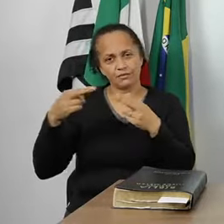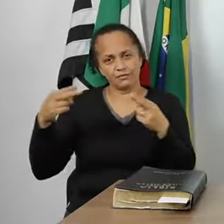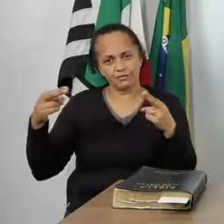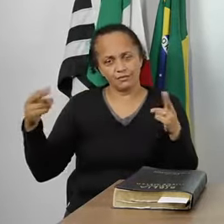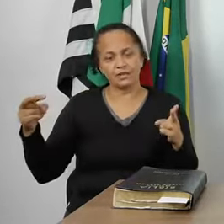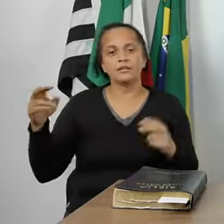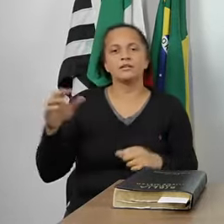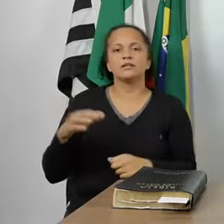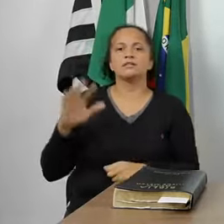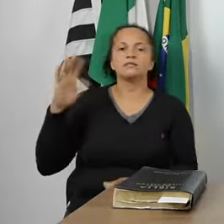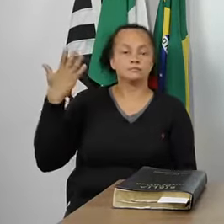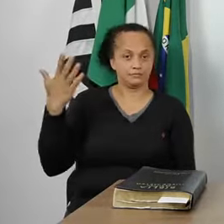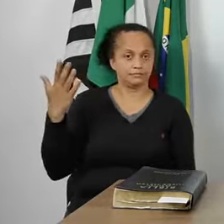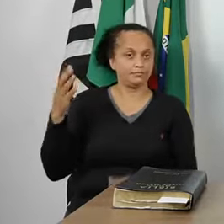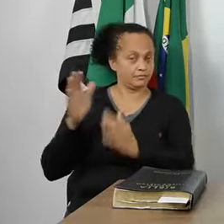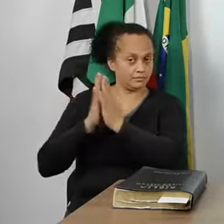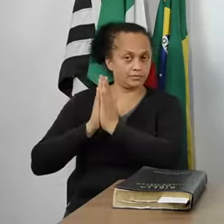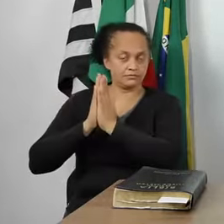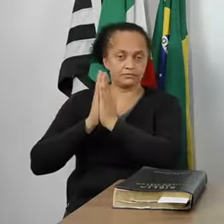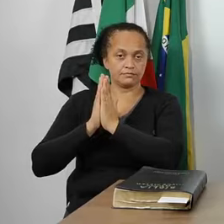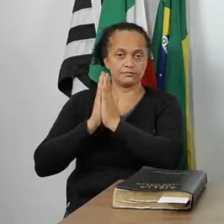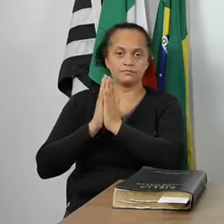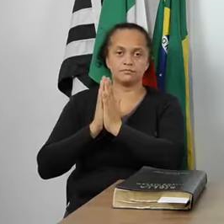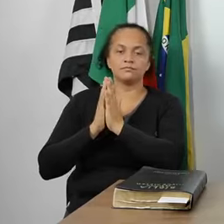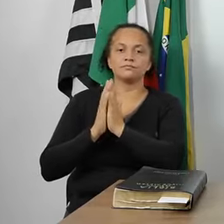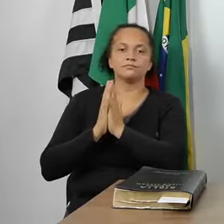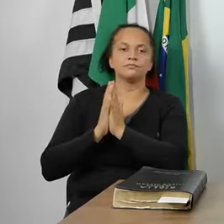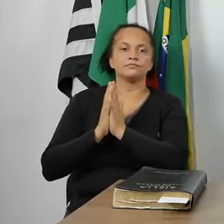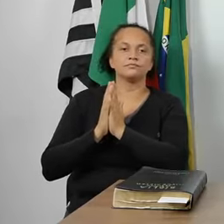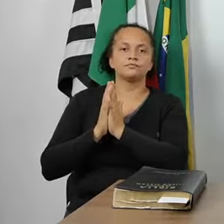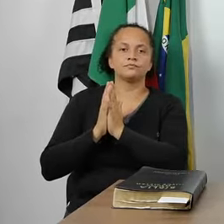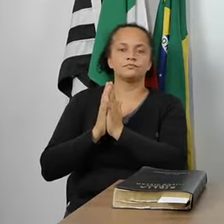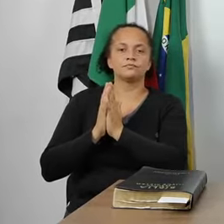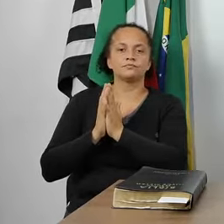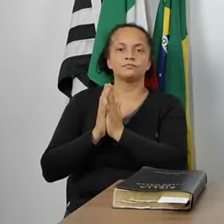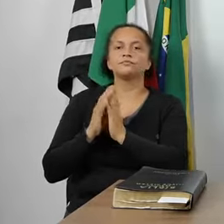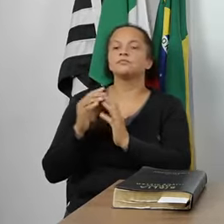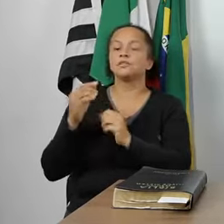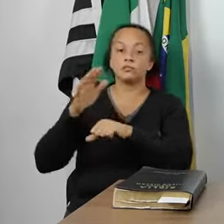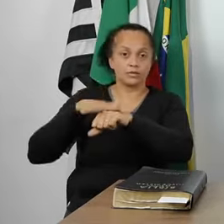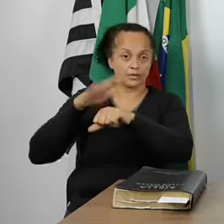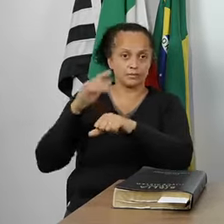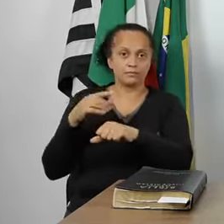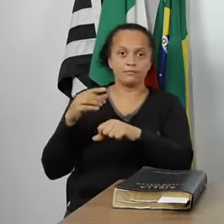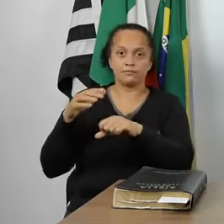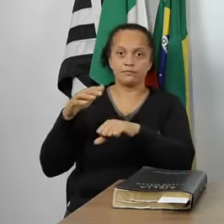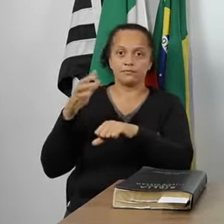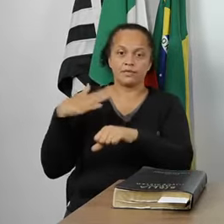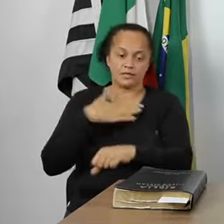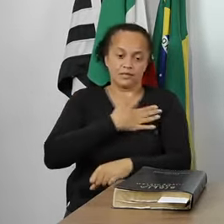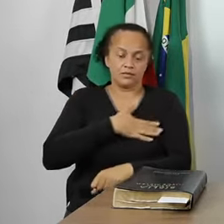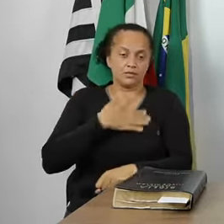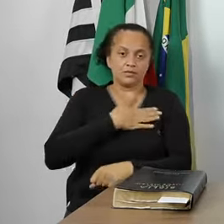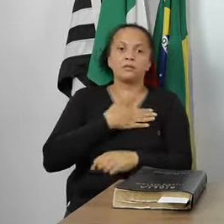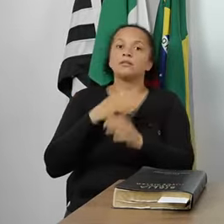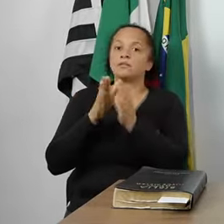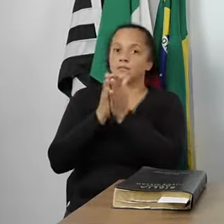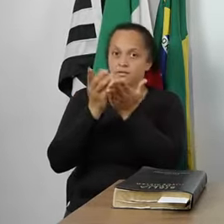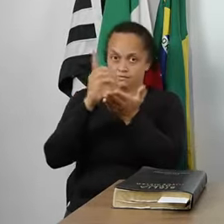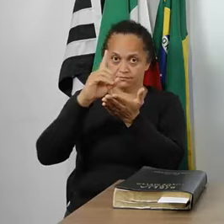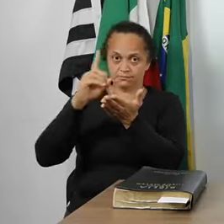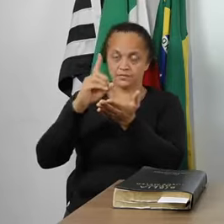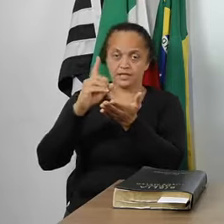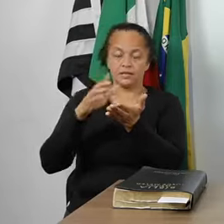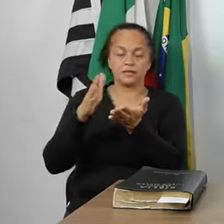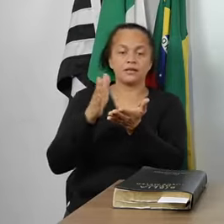definições para a oração, né? E uma das definições que eu mais gosto, que está lá na apostila que o pastor Fernando fez